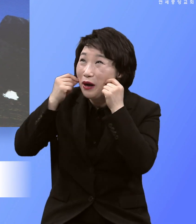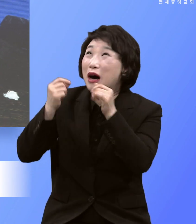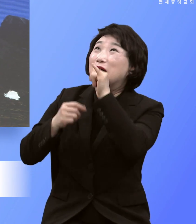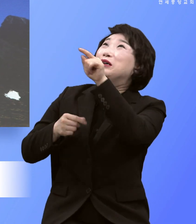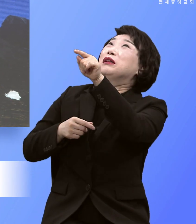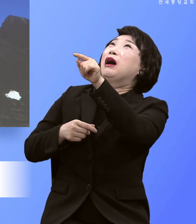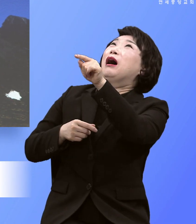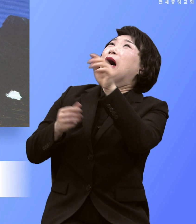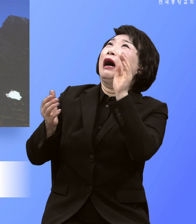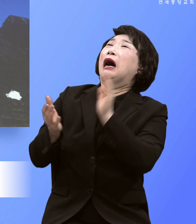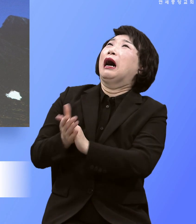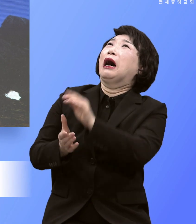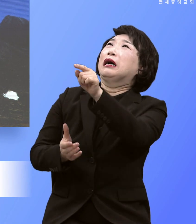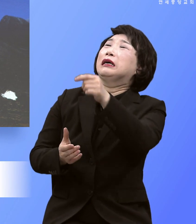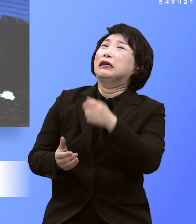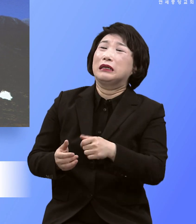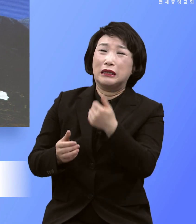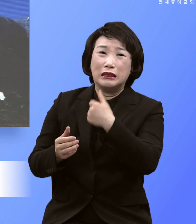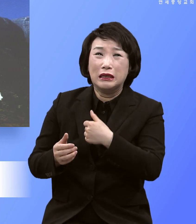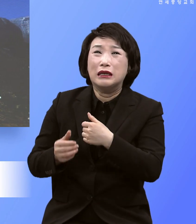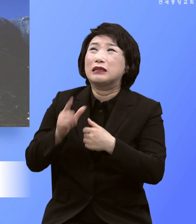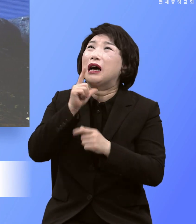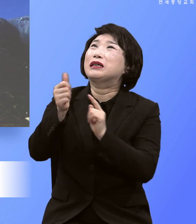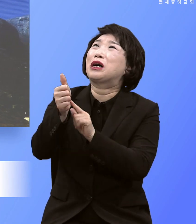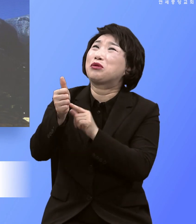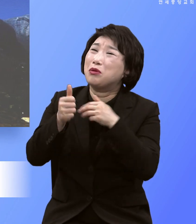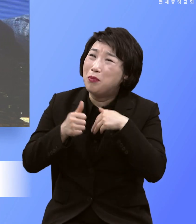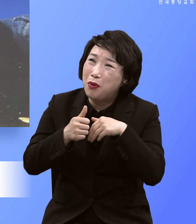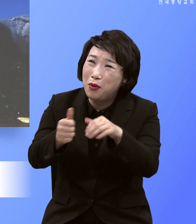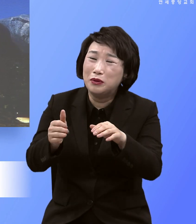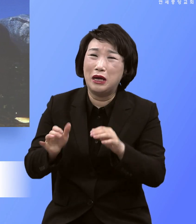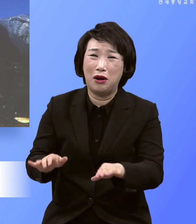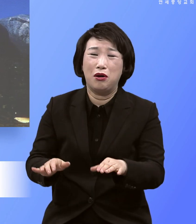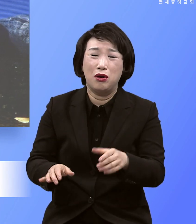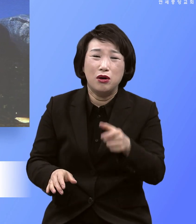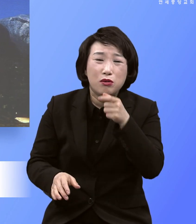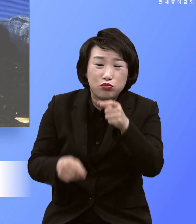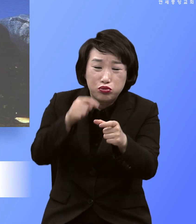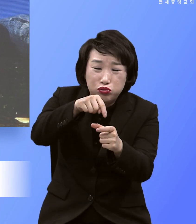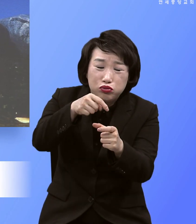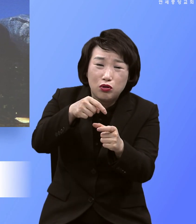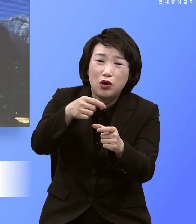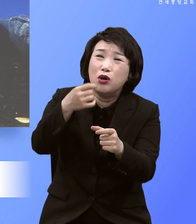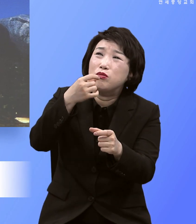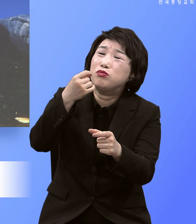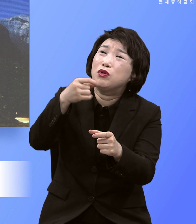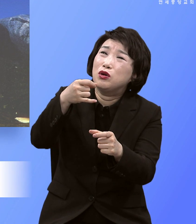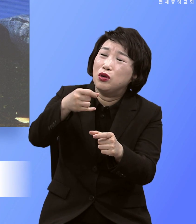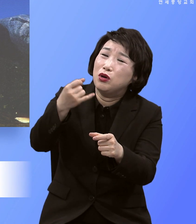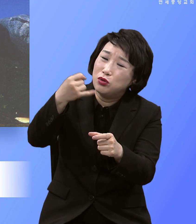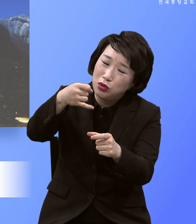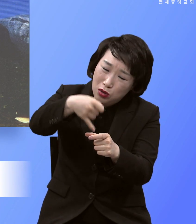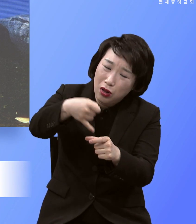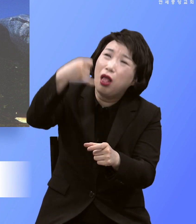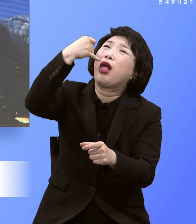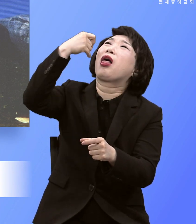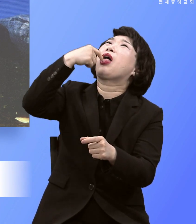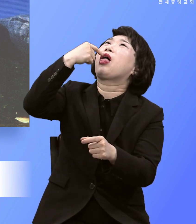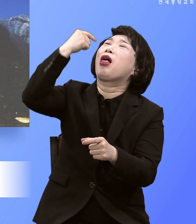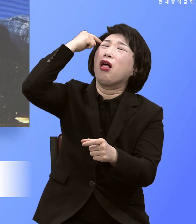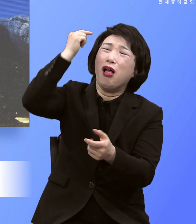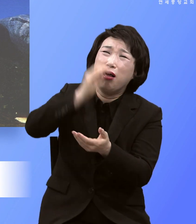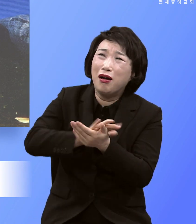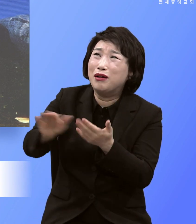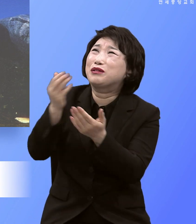행복한데 그가 그를 보내요 손끝에 물을 찍어 내 혀를